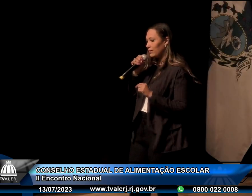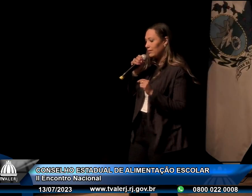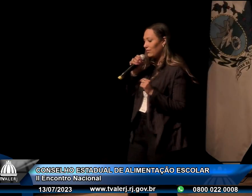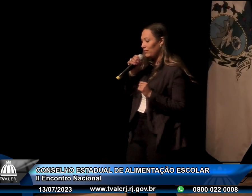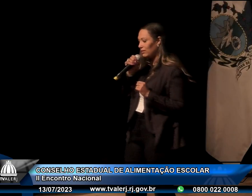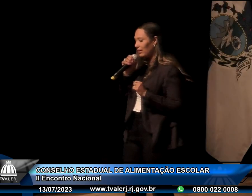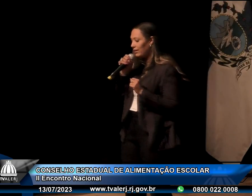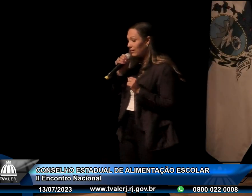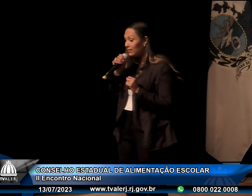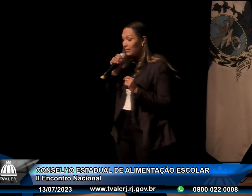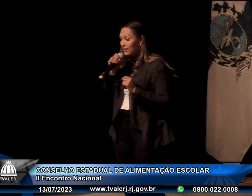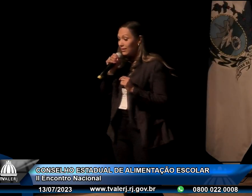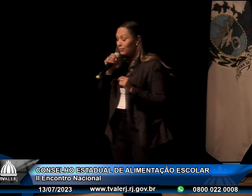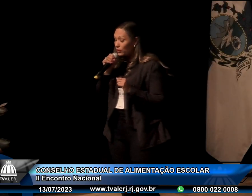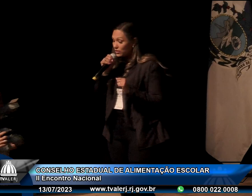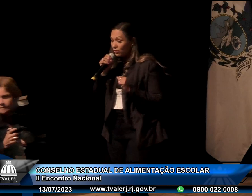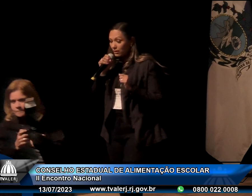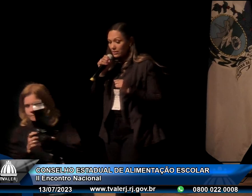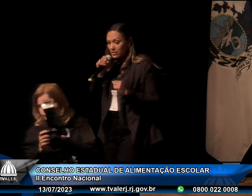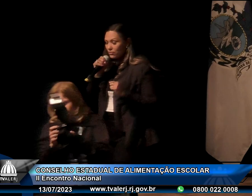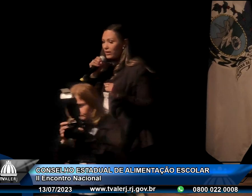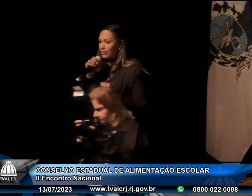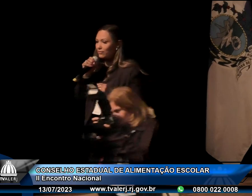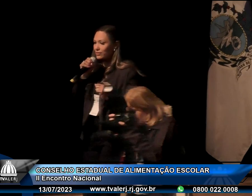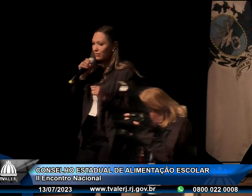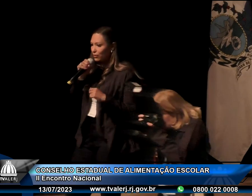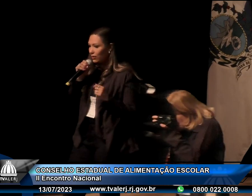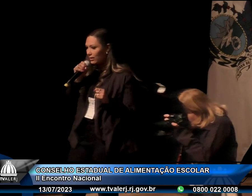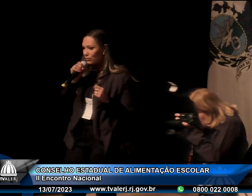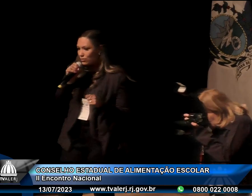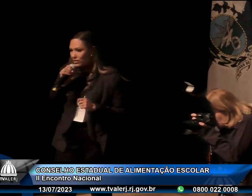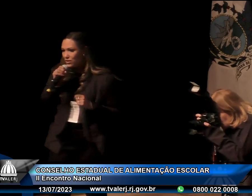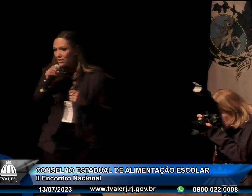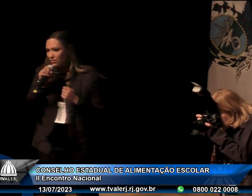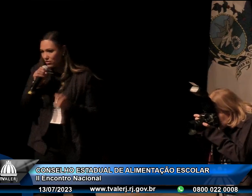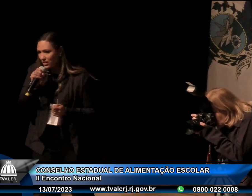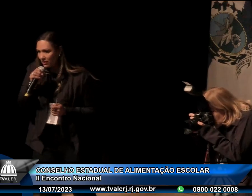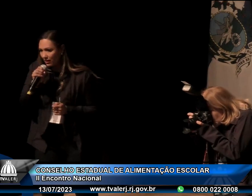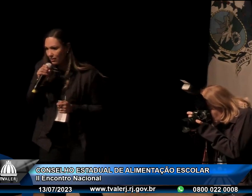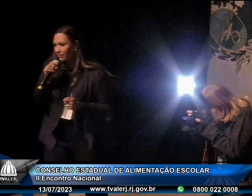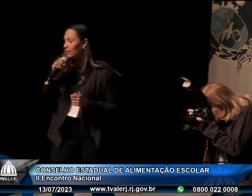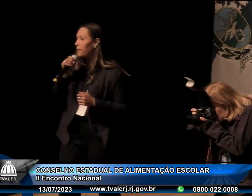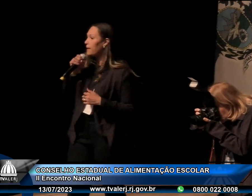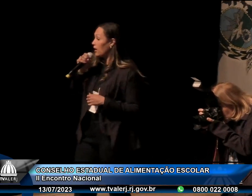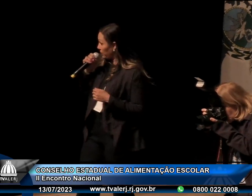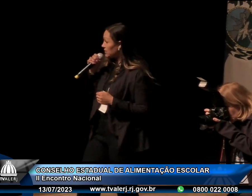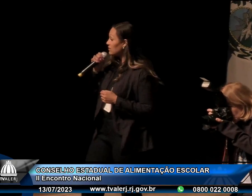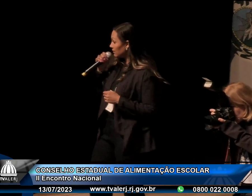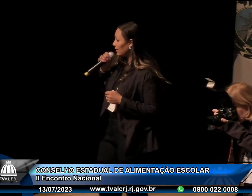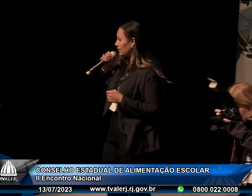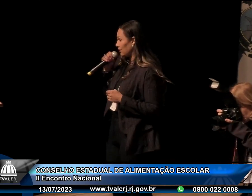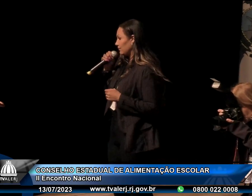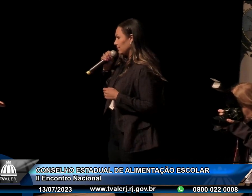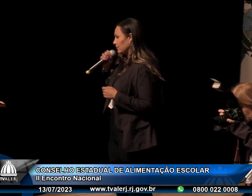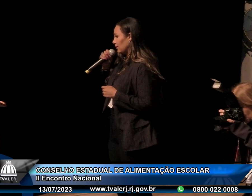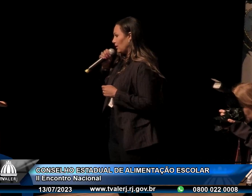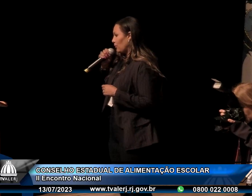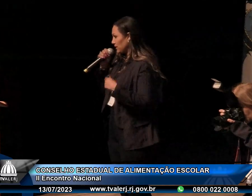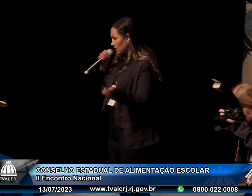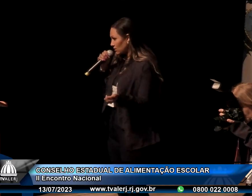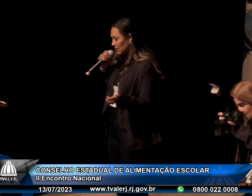com Marcelo que ele tava falando Érica Poxa eu tô tão satisfeita você ficou aqui os dois dias o dia inteiro eu preciso entender